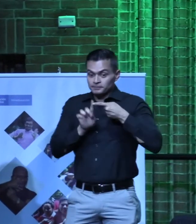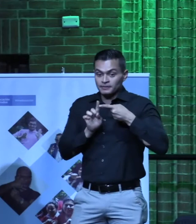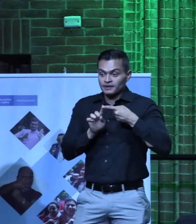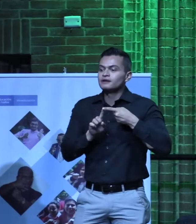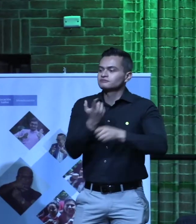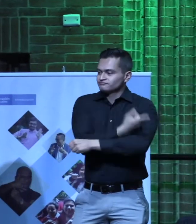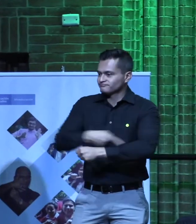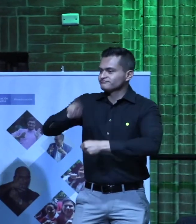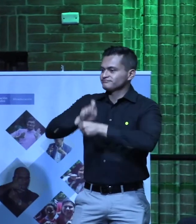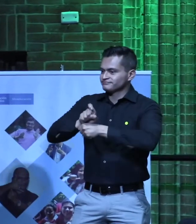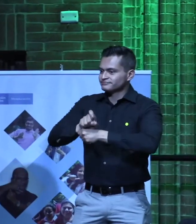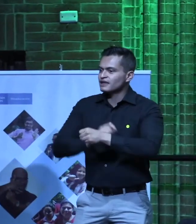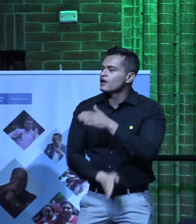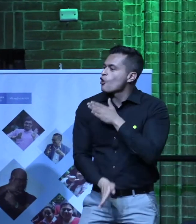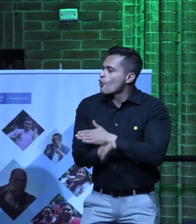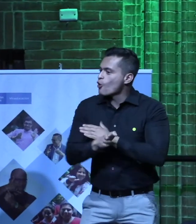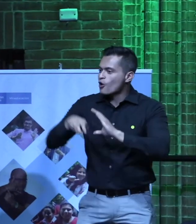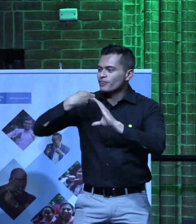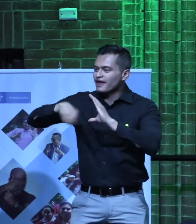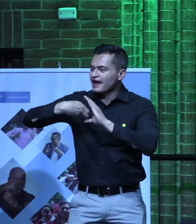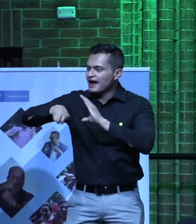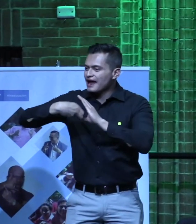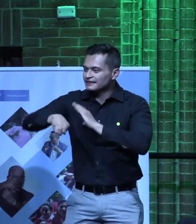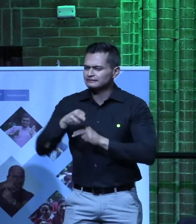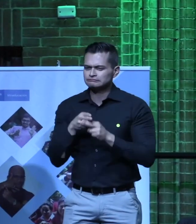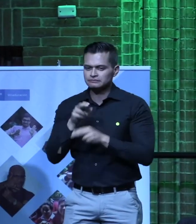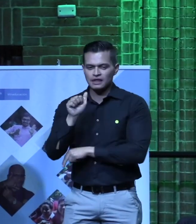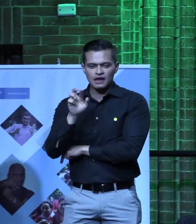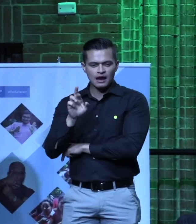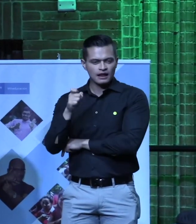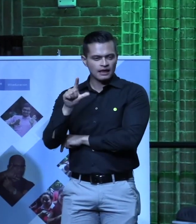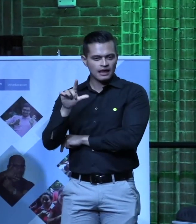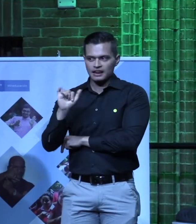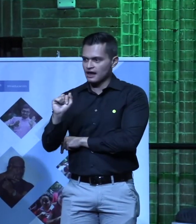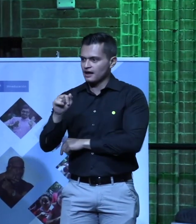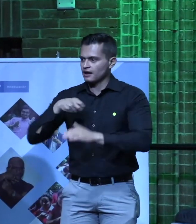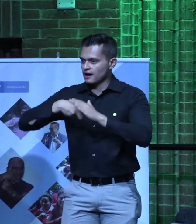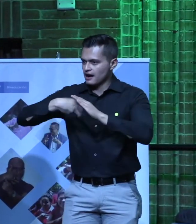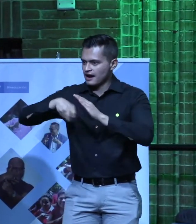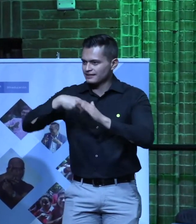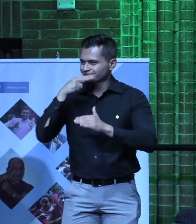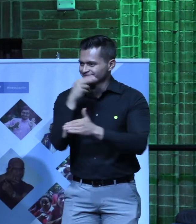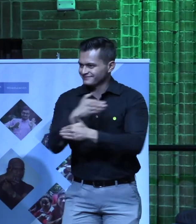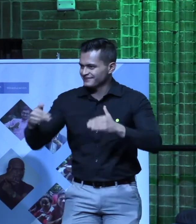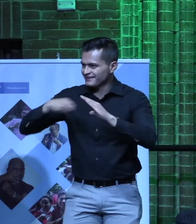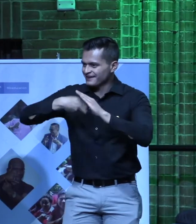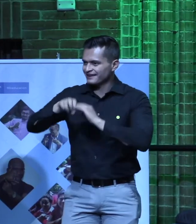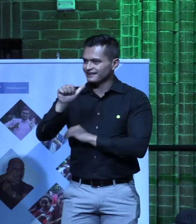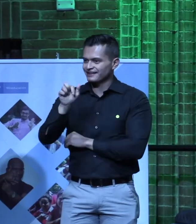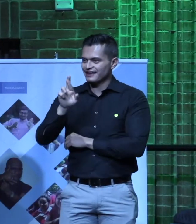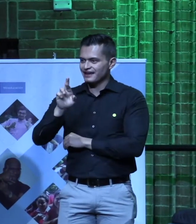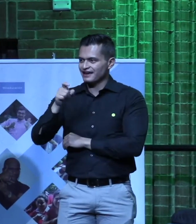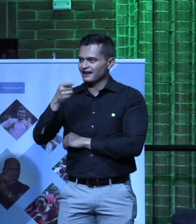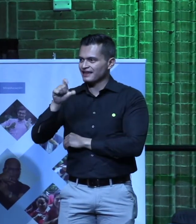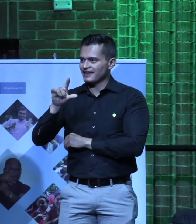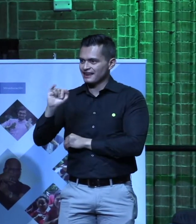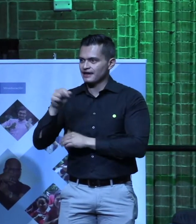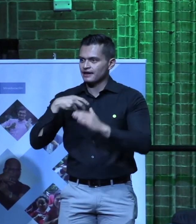Continuamos trabajando en el Jardín Argelia, no por un capricho de la administración, sino porque el Jardín Argelia es un